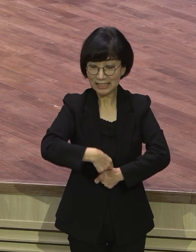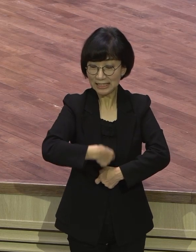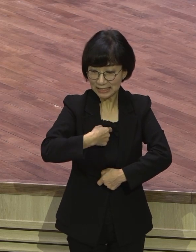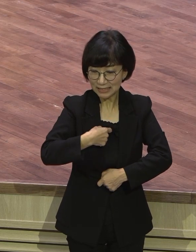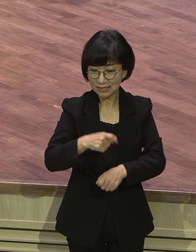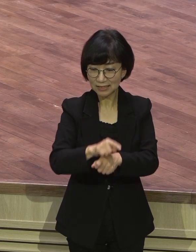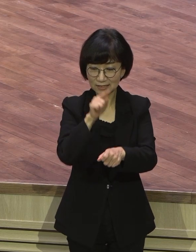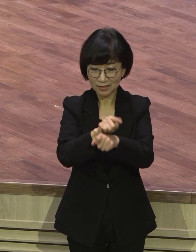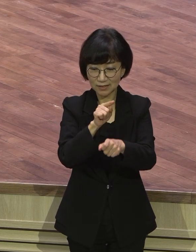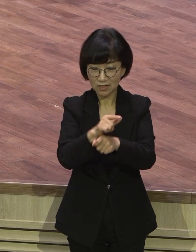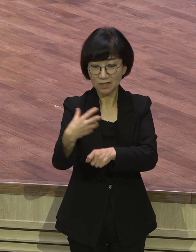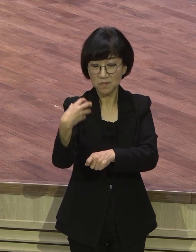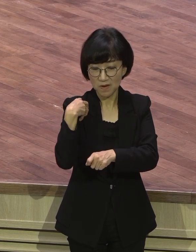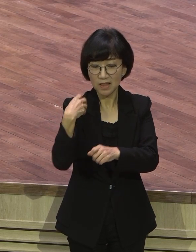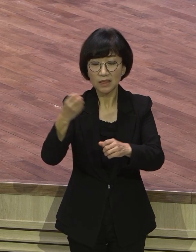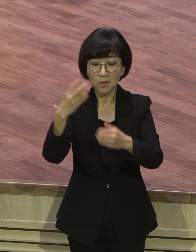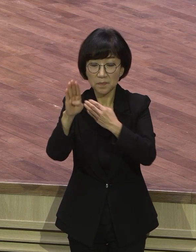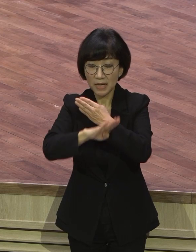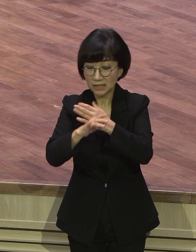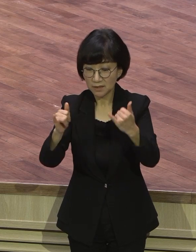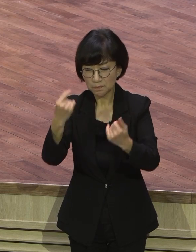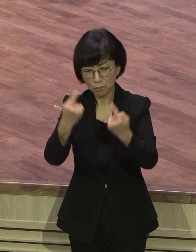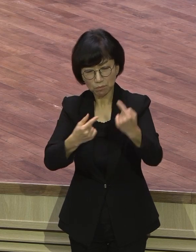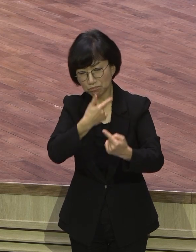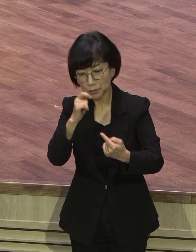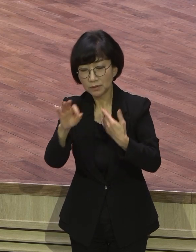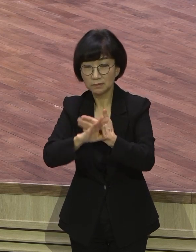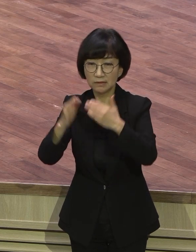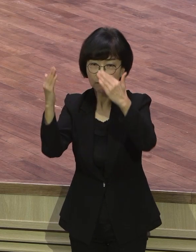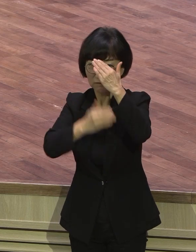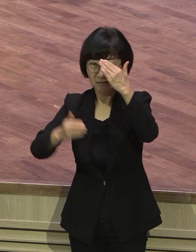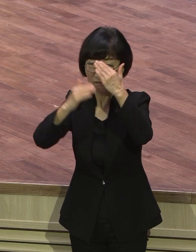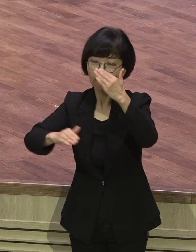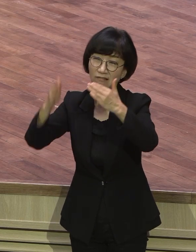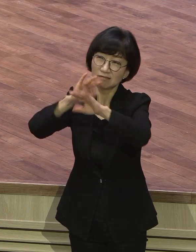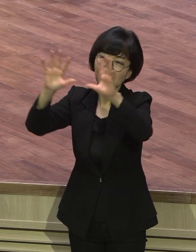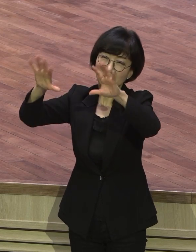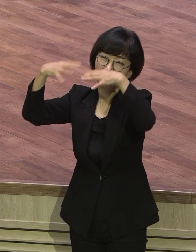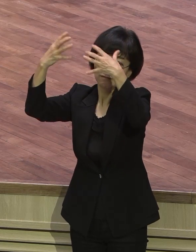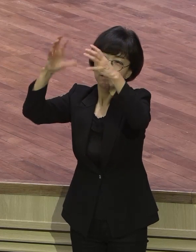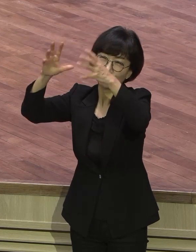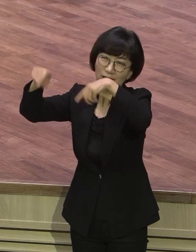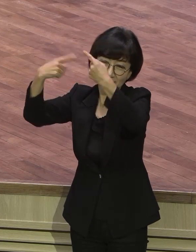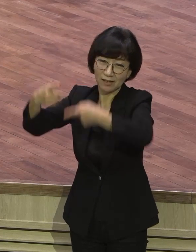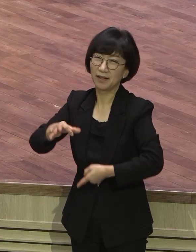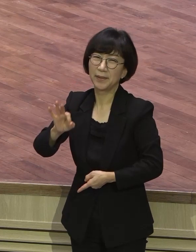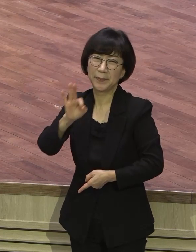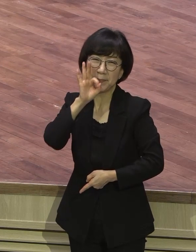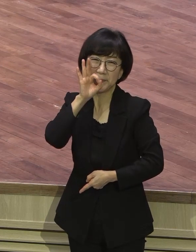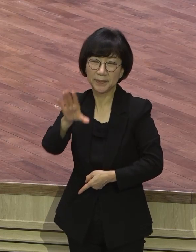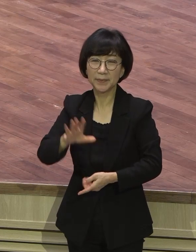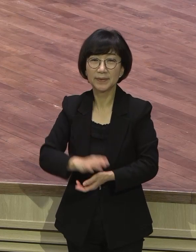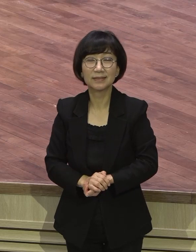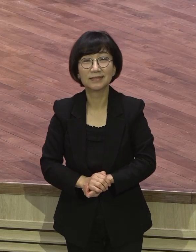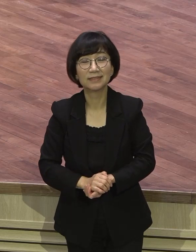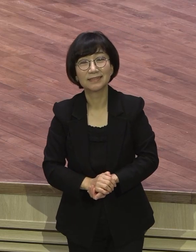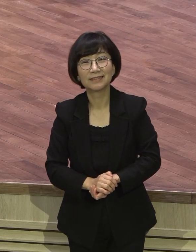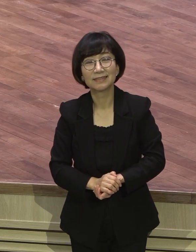더 낫지 못하면 결코 천국에 들어가지 못하리라 본문의 말씀의 의미는 이